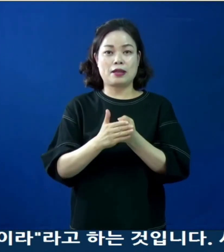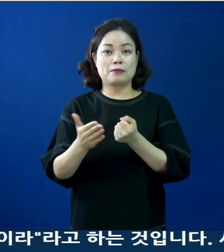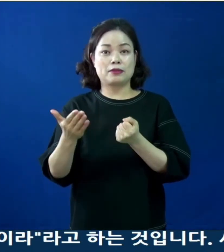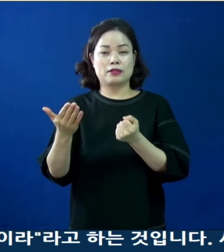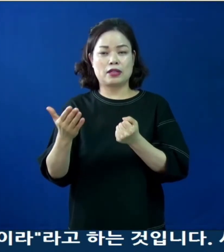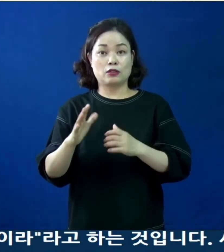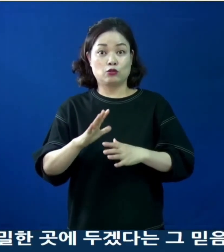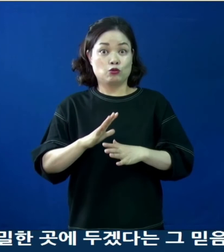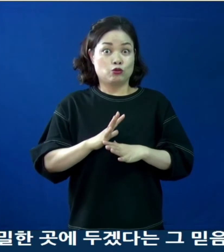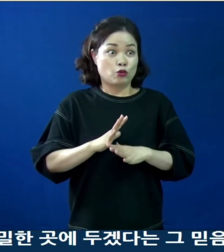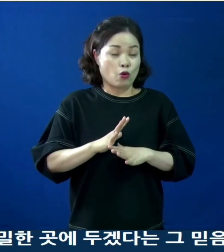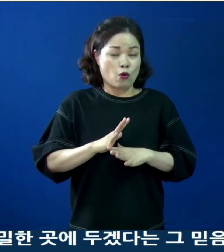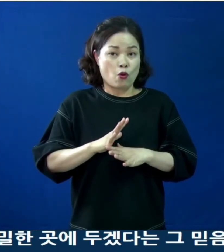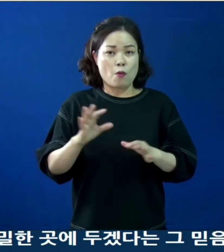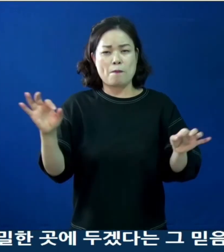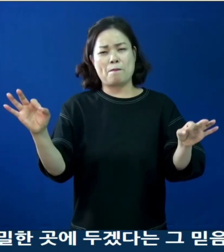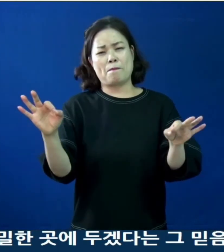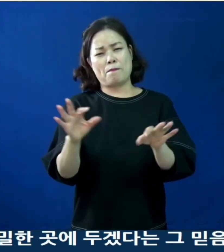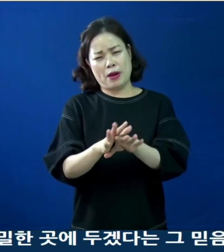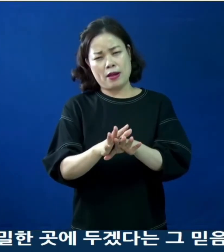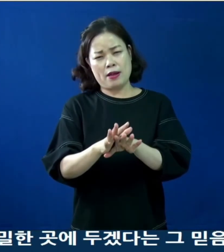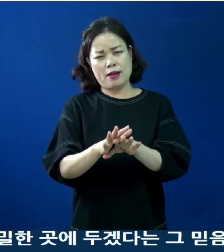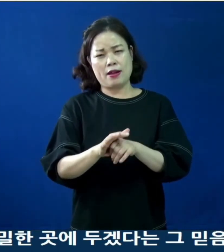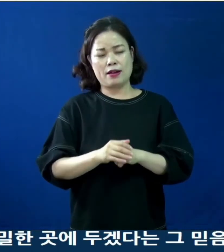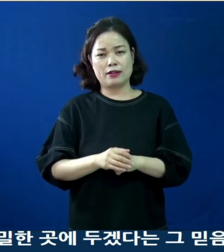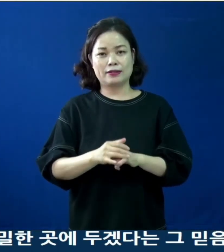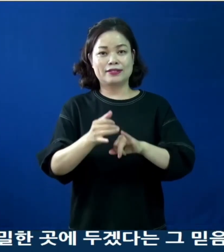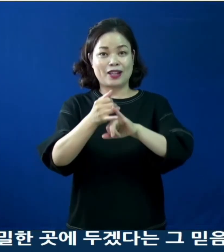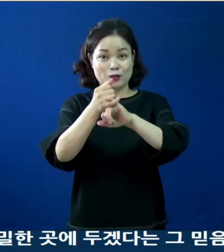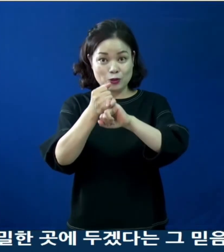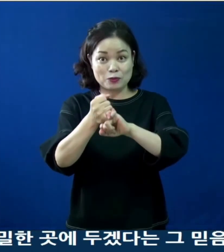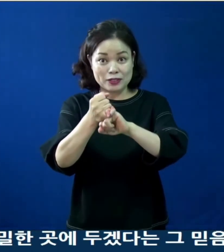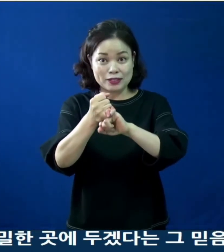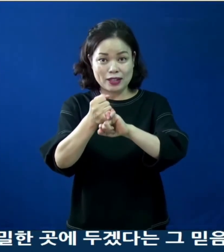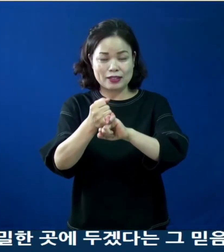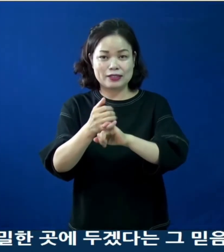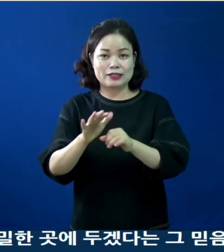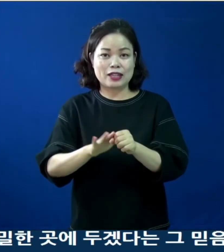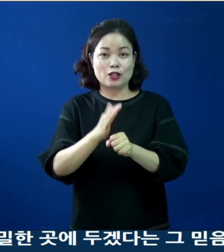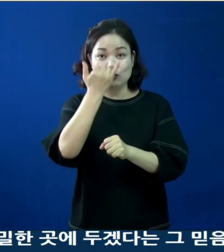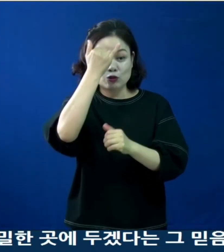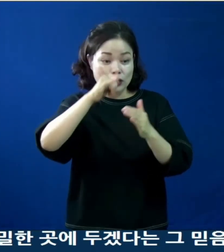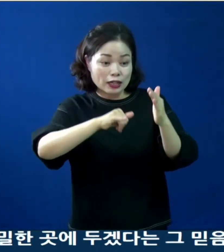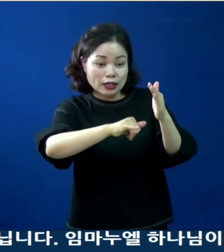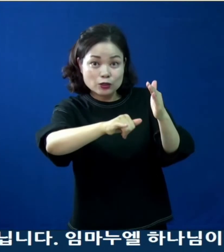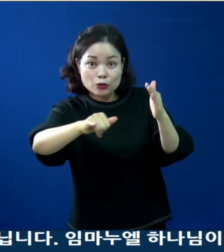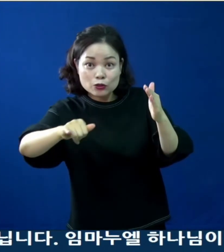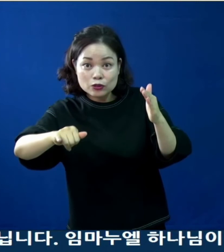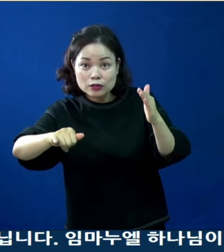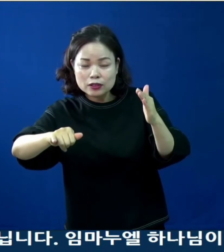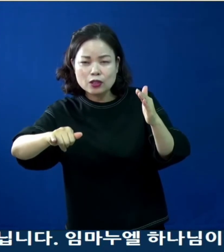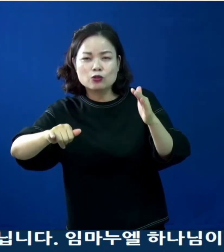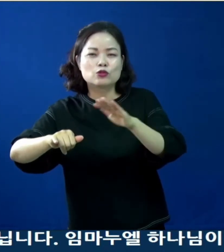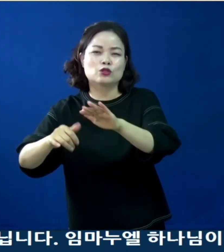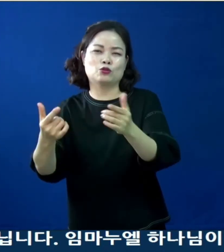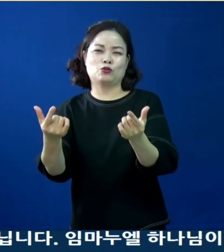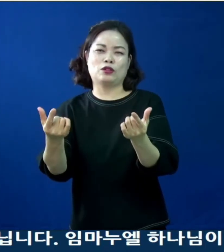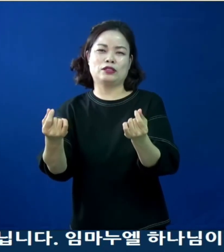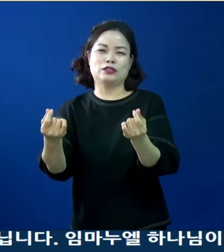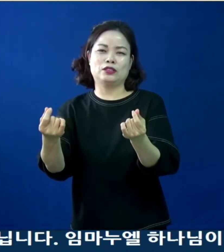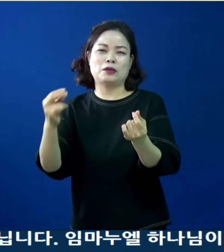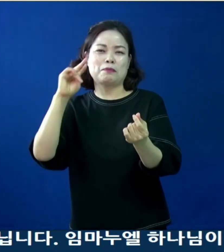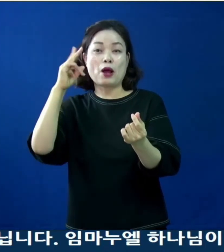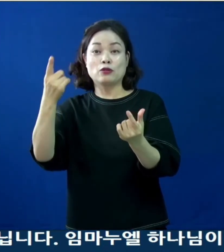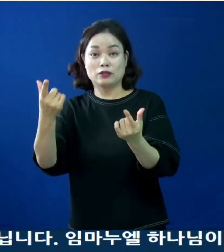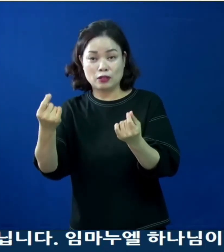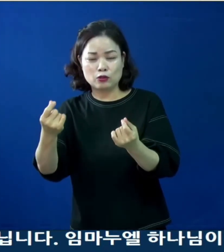이런 두려움이 없게 된 거죠. 이건 약속입니다. 사랑하는 주님의 가족들, 우리도 이런 주님의